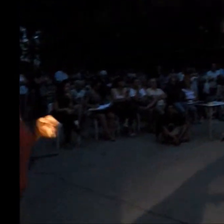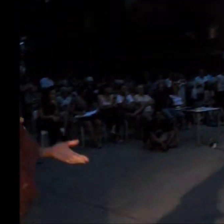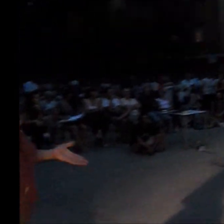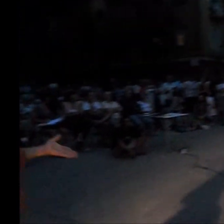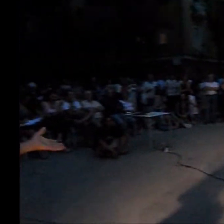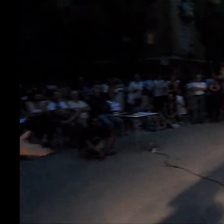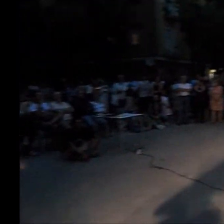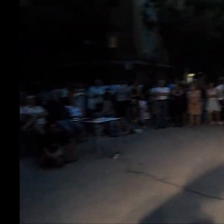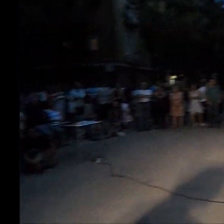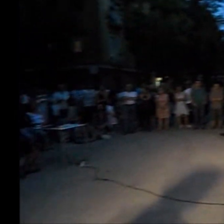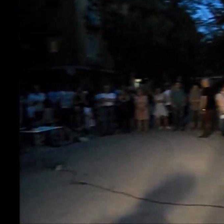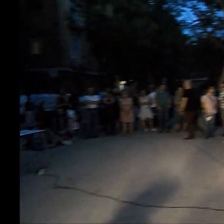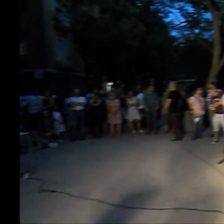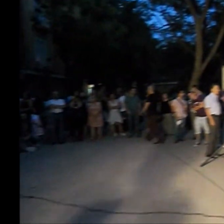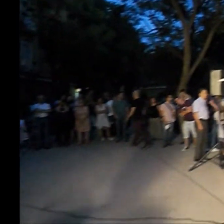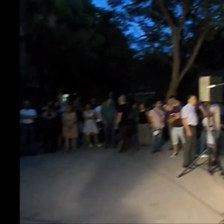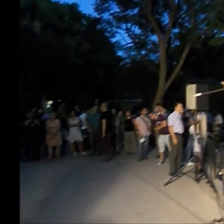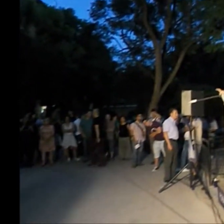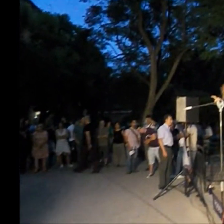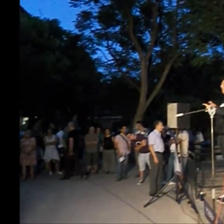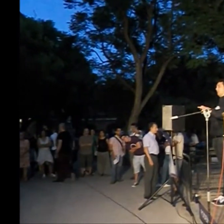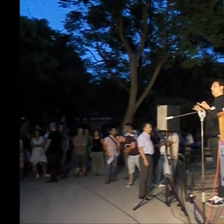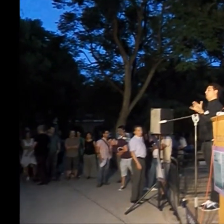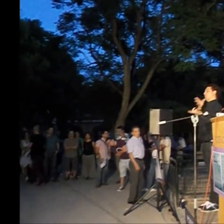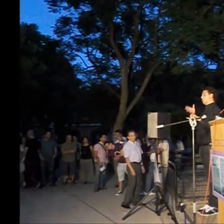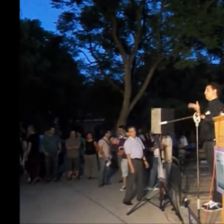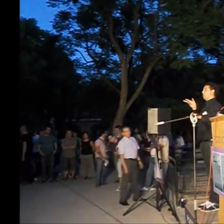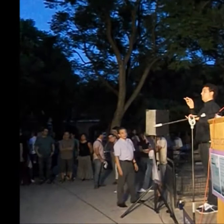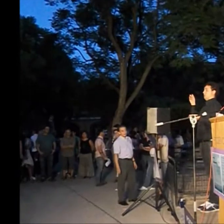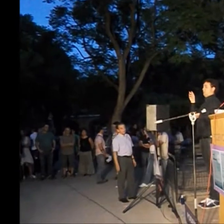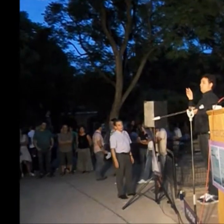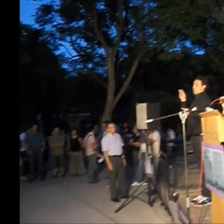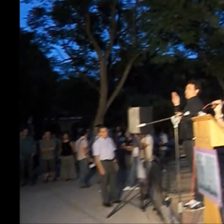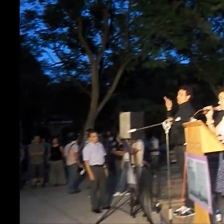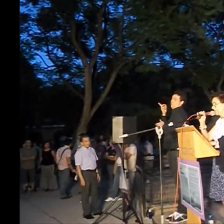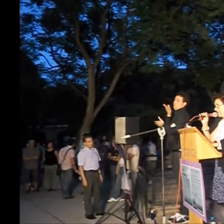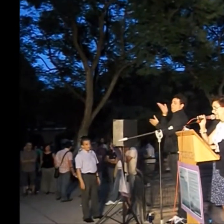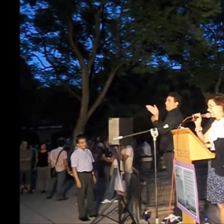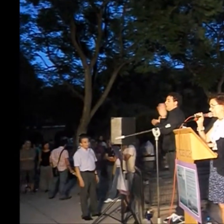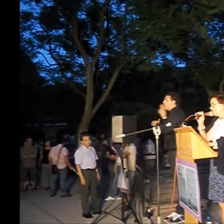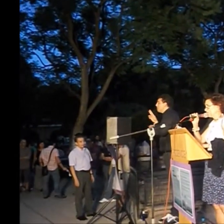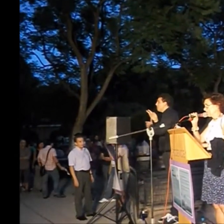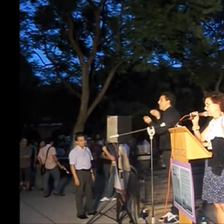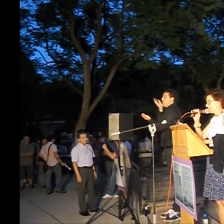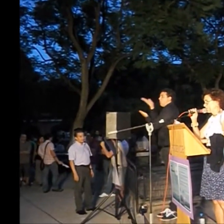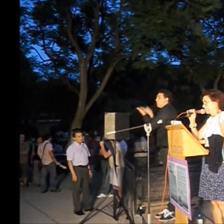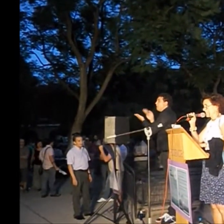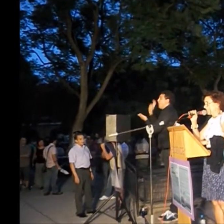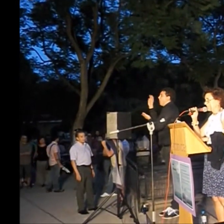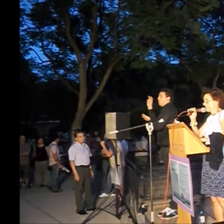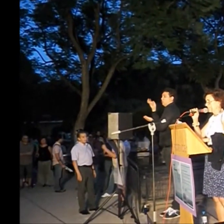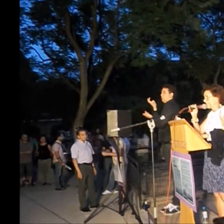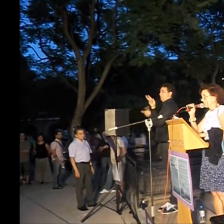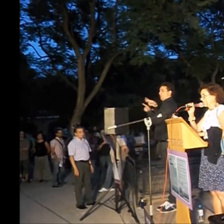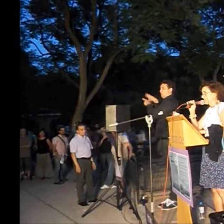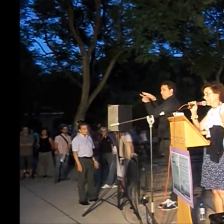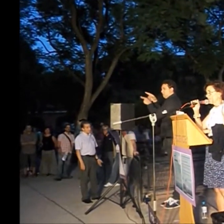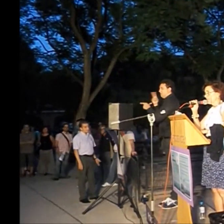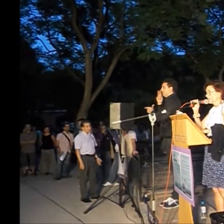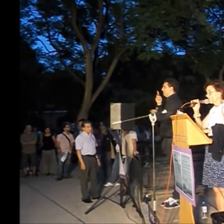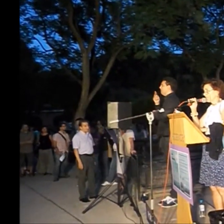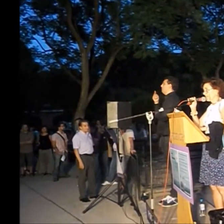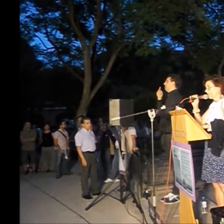en Murcia. Para ello acudimos al informe que hay sobre el otro estado de la región, donde hay datos bastante